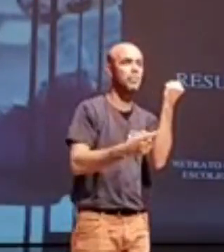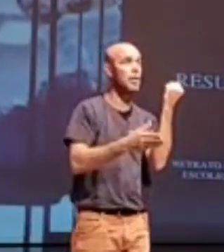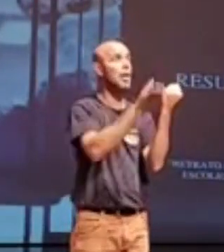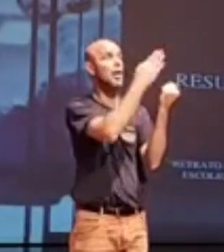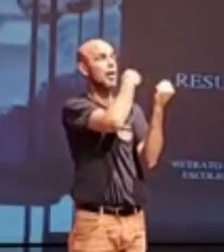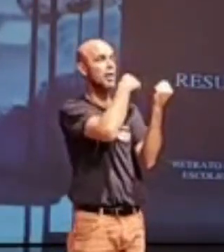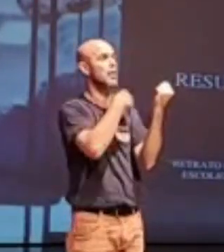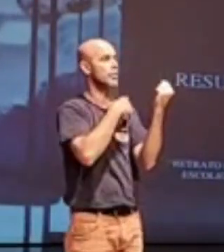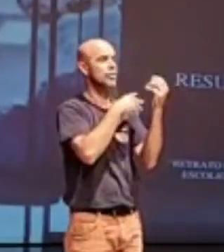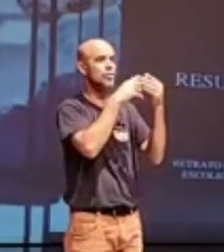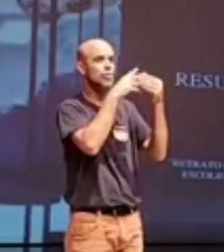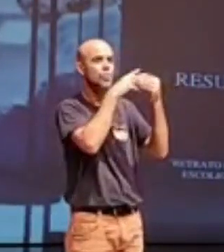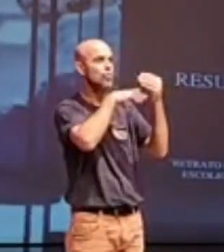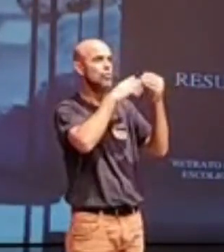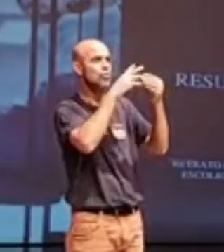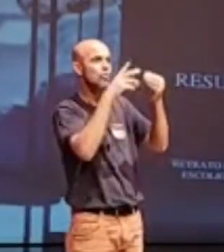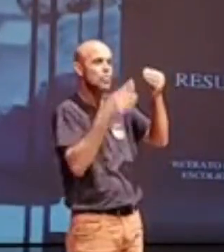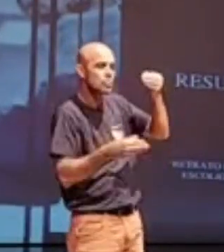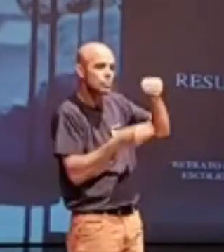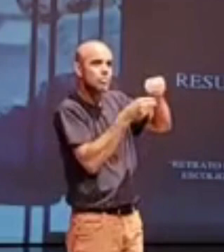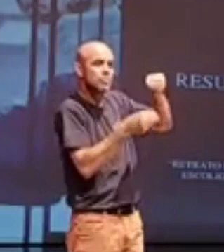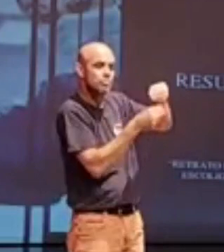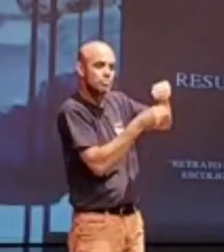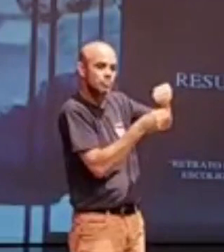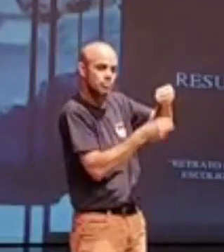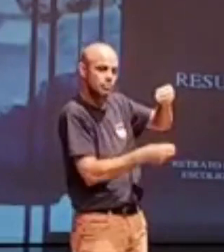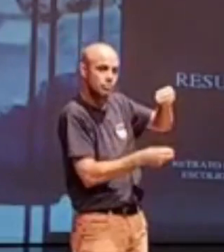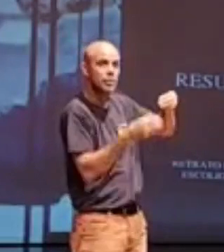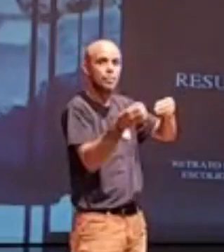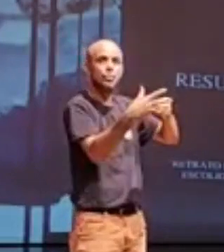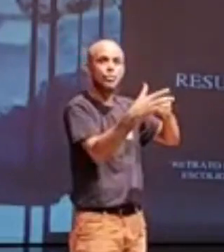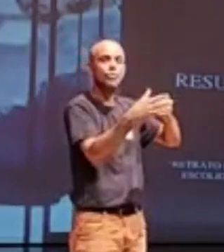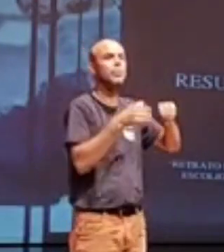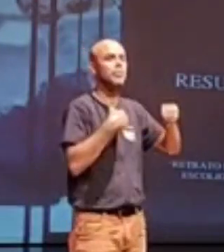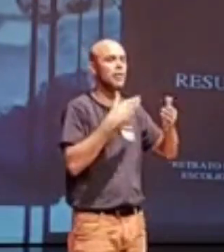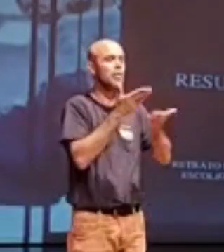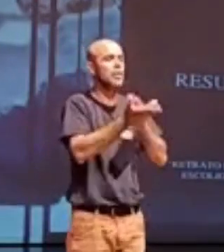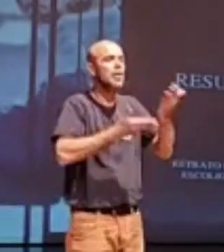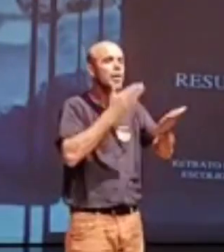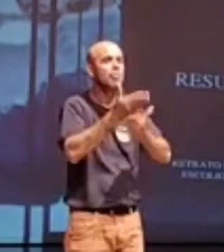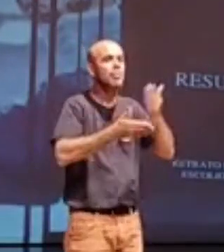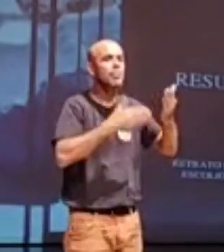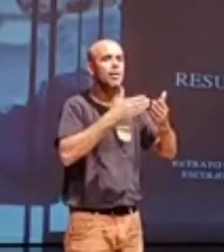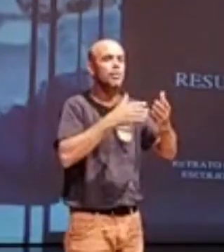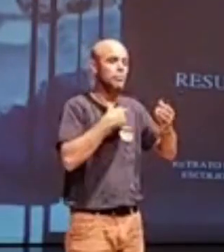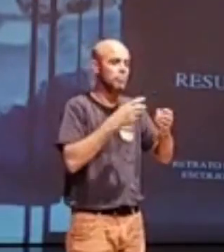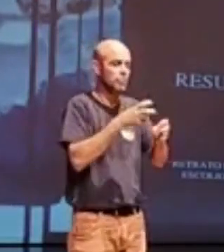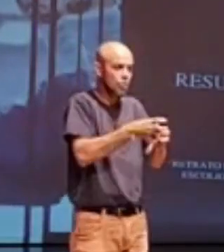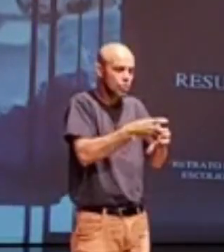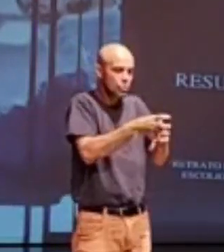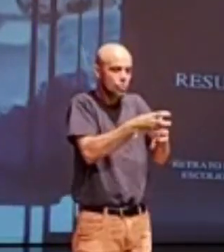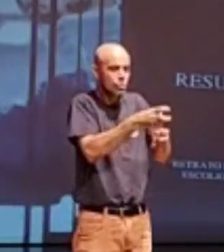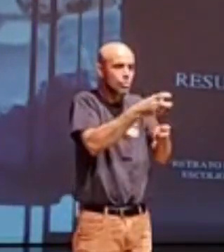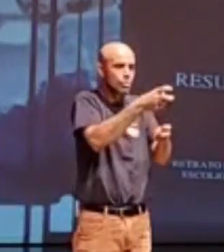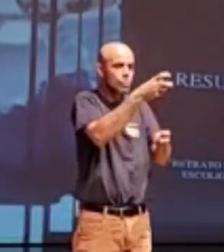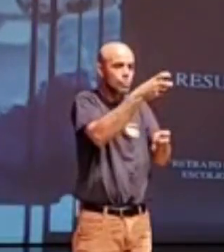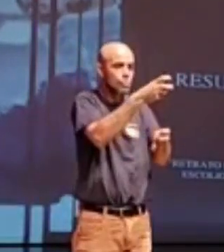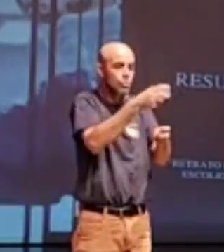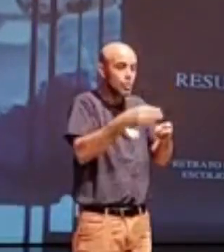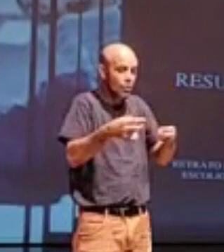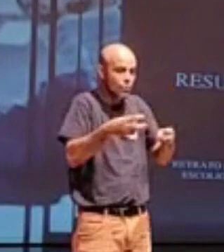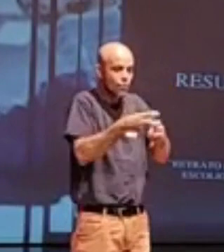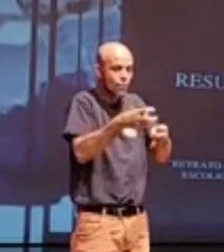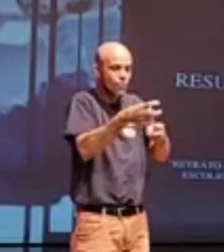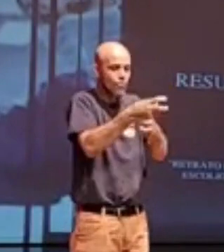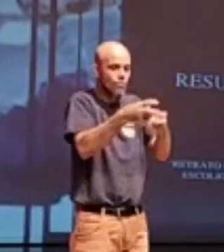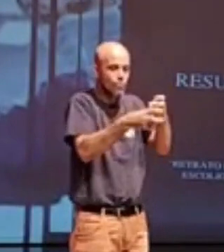que são mais modernos, existe o tratamento, que nada mais é o tratamento que quer fazer uma fusão entre as vértebras para parar o crescimento da curva. E